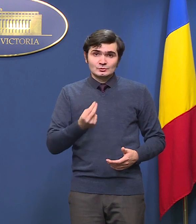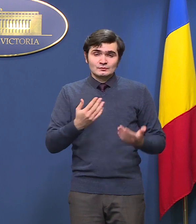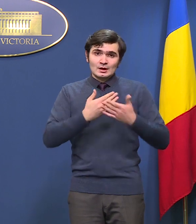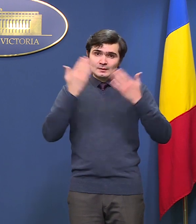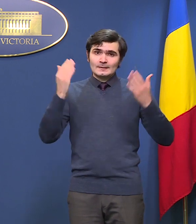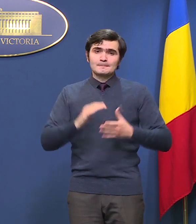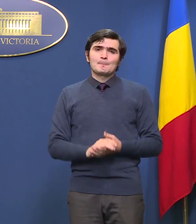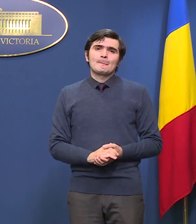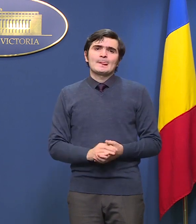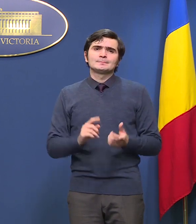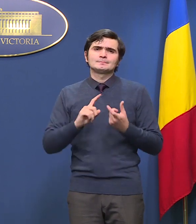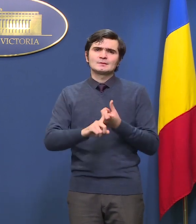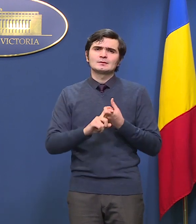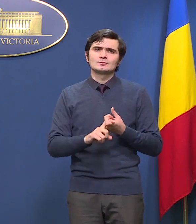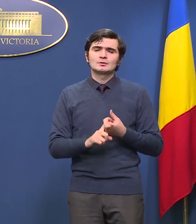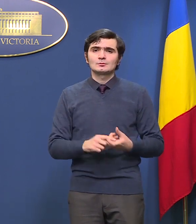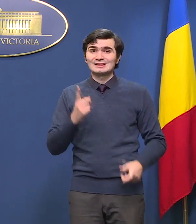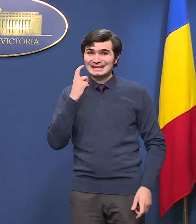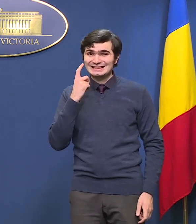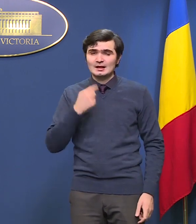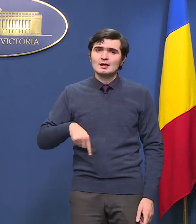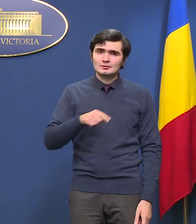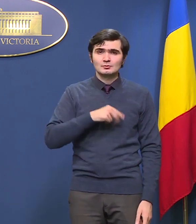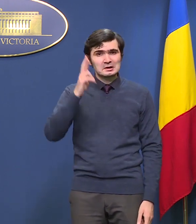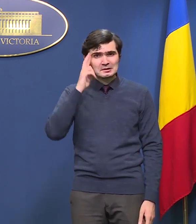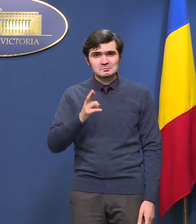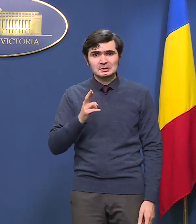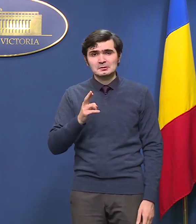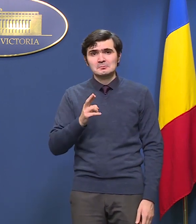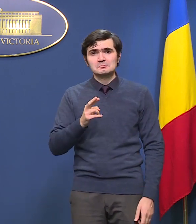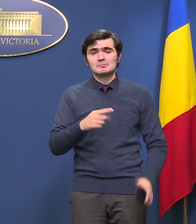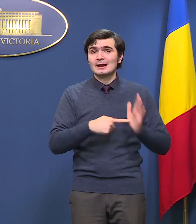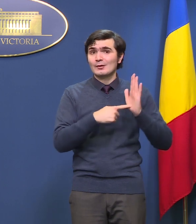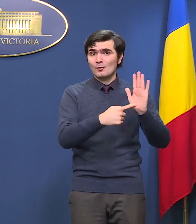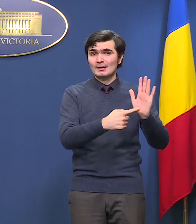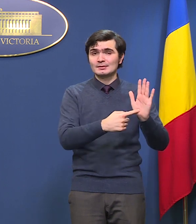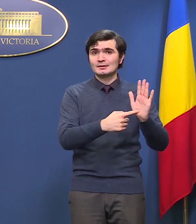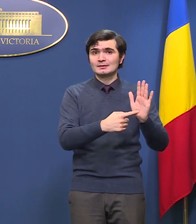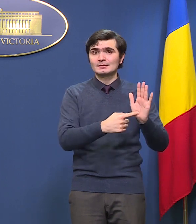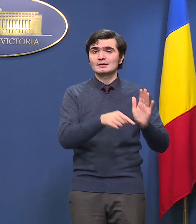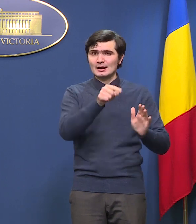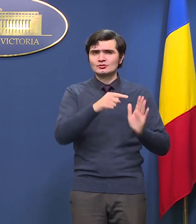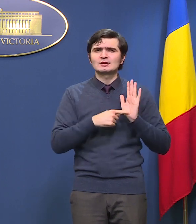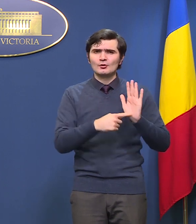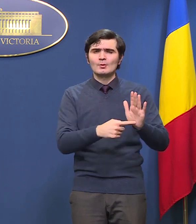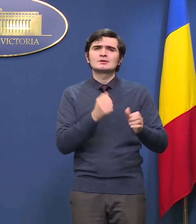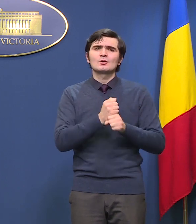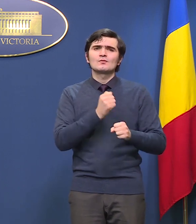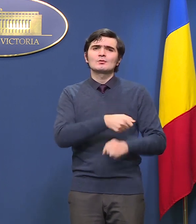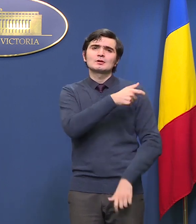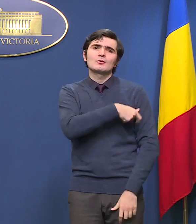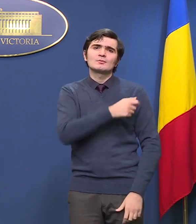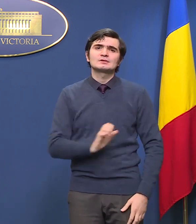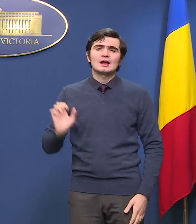ce privește testarea, noi respectăm niște recomandări, care sunt recomandări care au fost formulate de Comisia